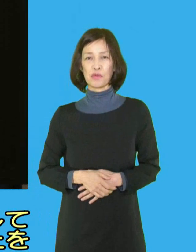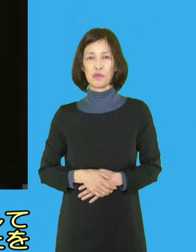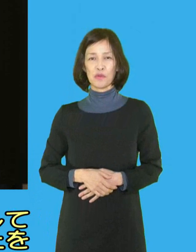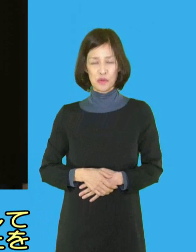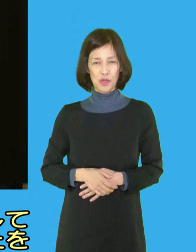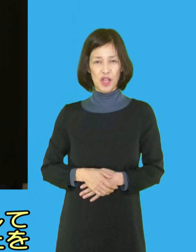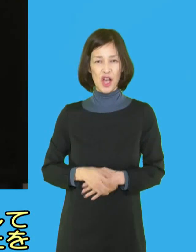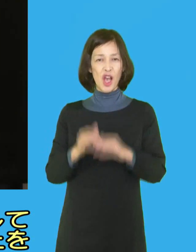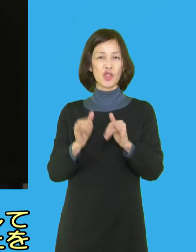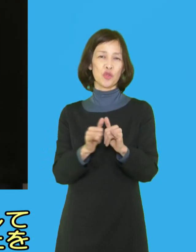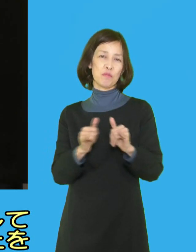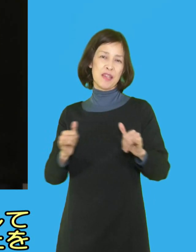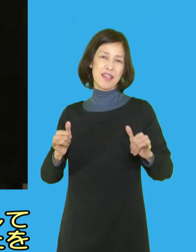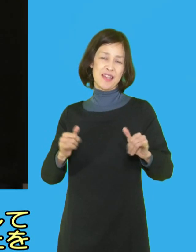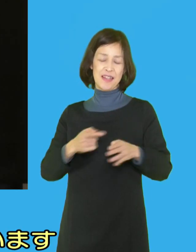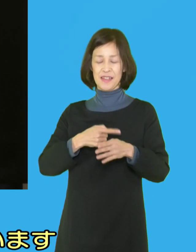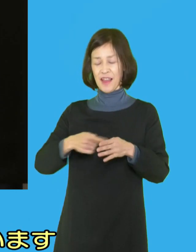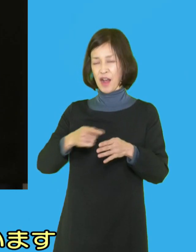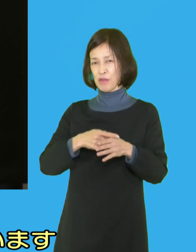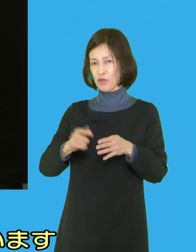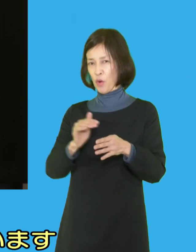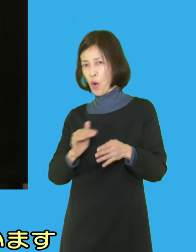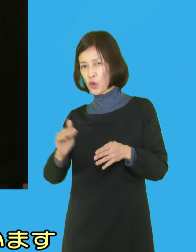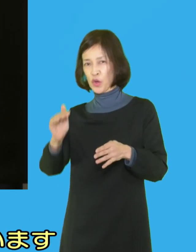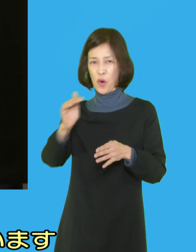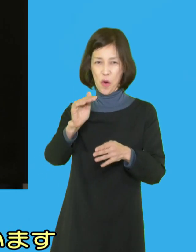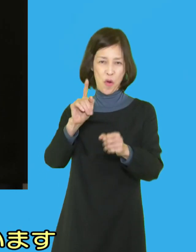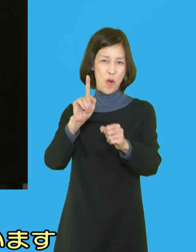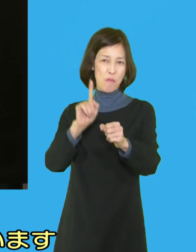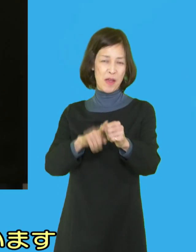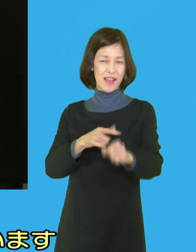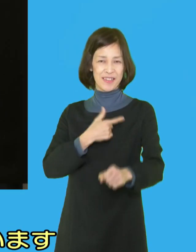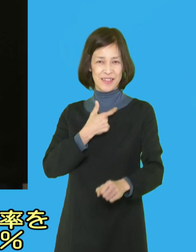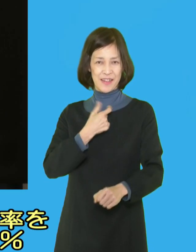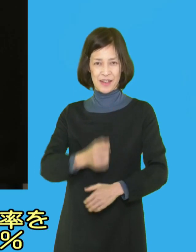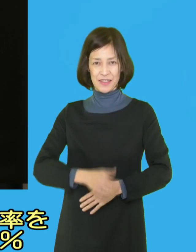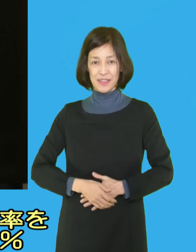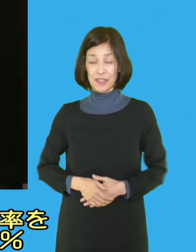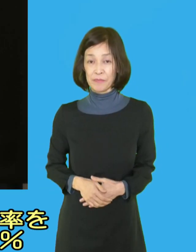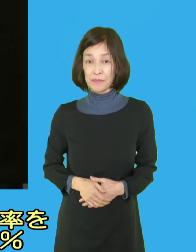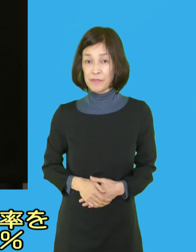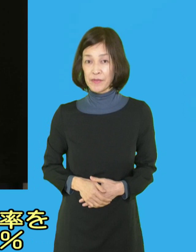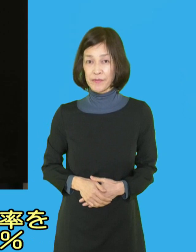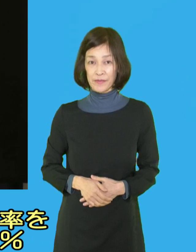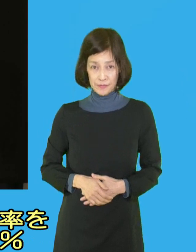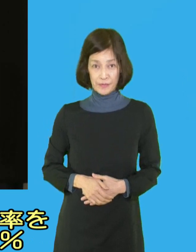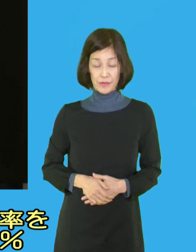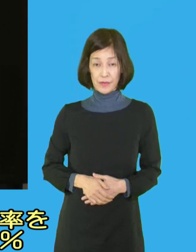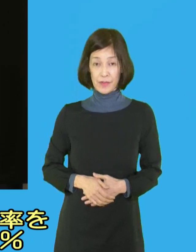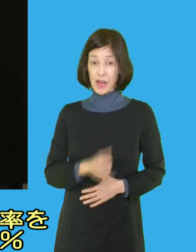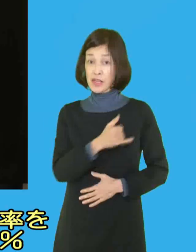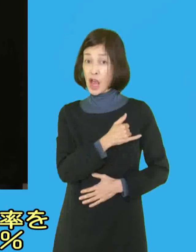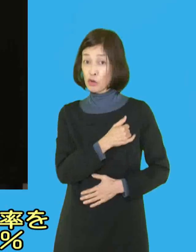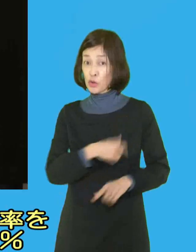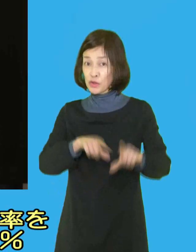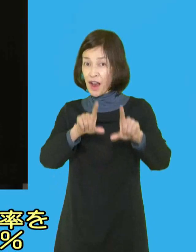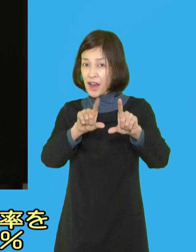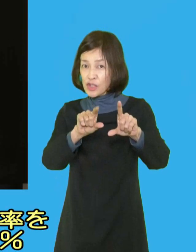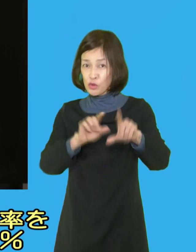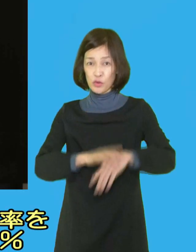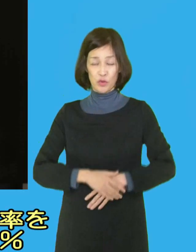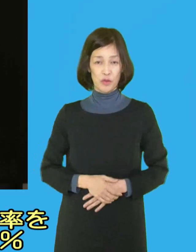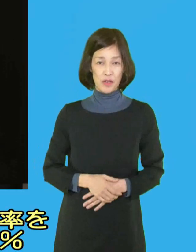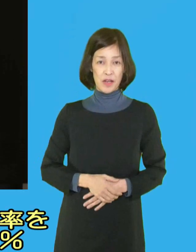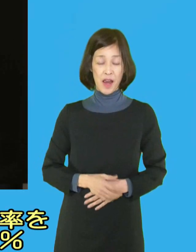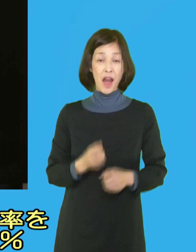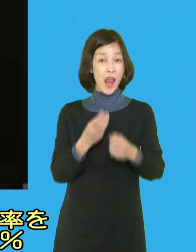かして住民サービスの向上を目指していきたいというふうに考えております。具体的には役職者比率、これを令